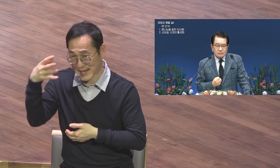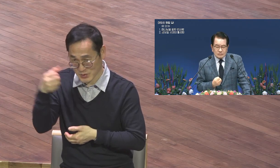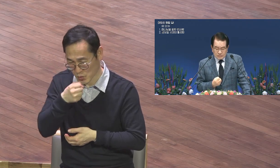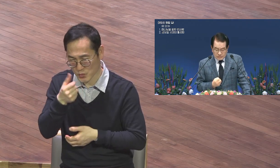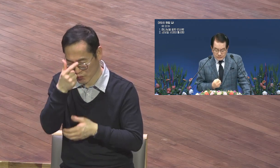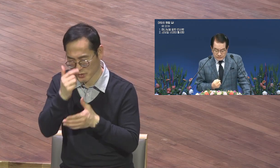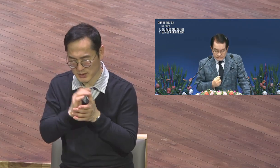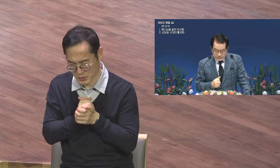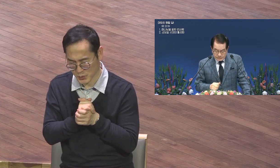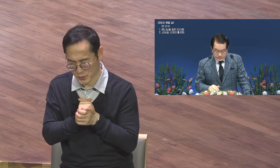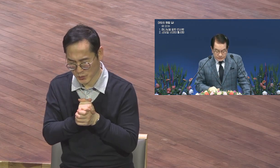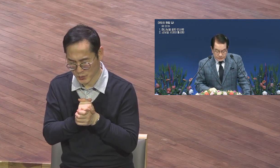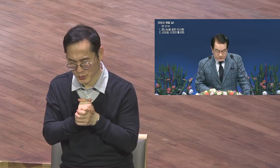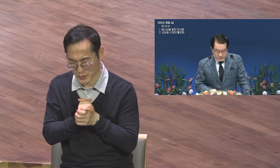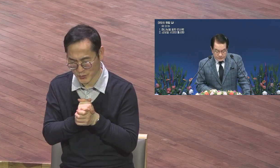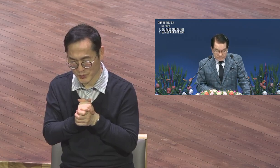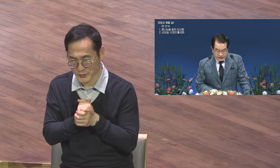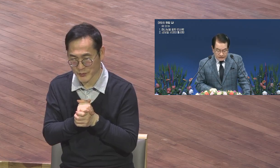기도하고